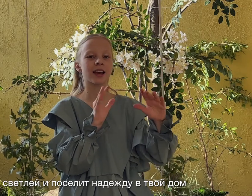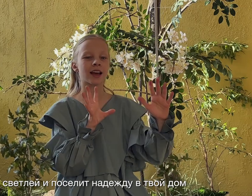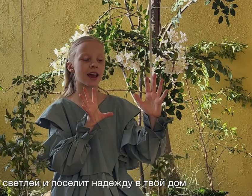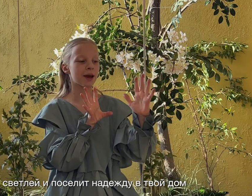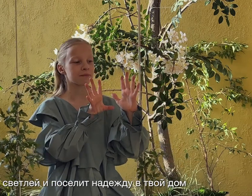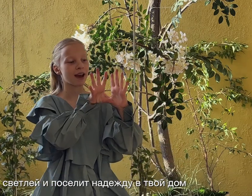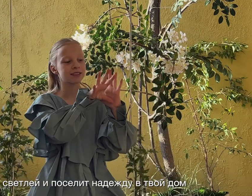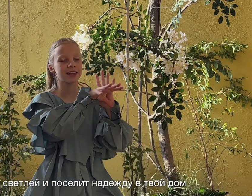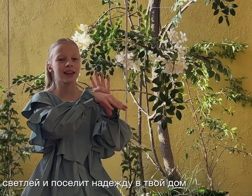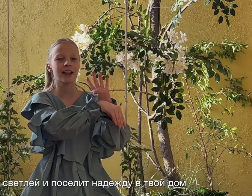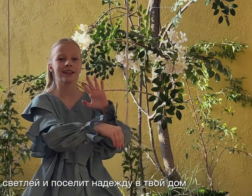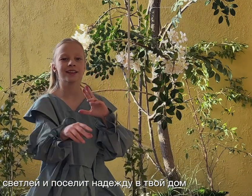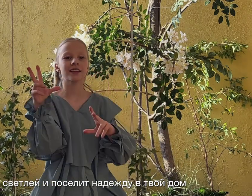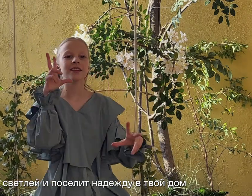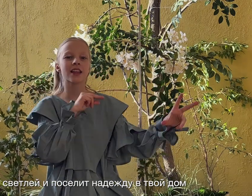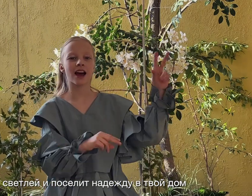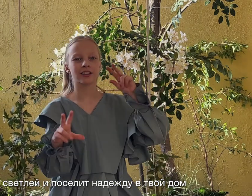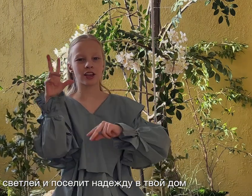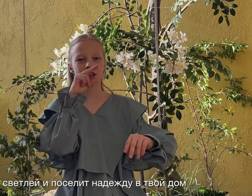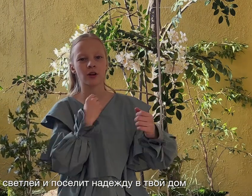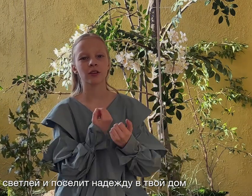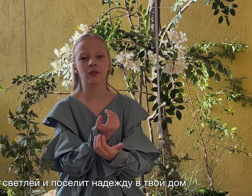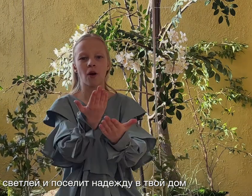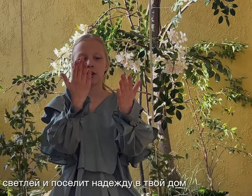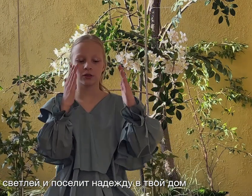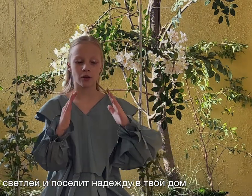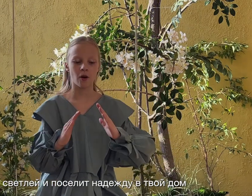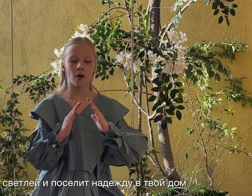и поселит надежду в твой дом.